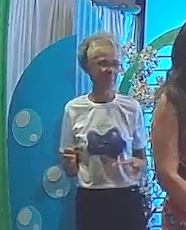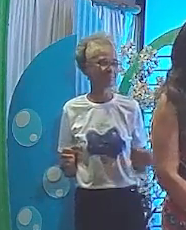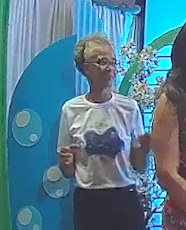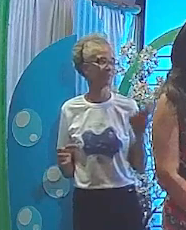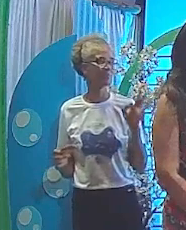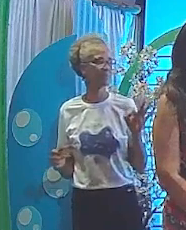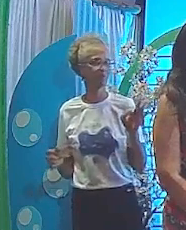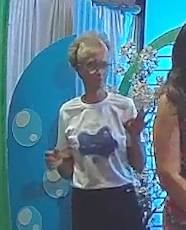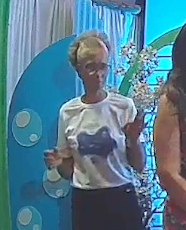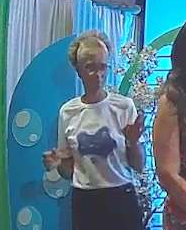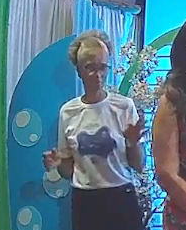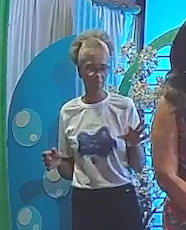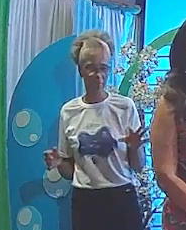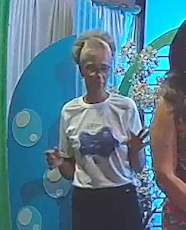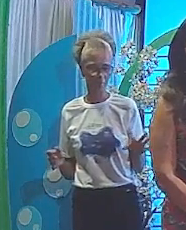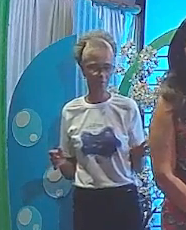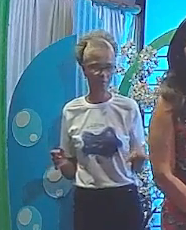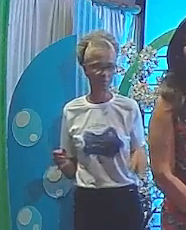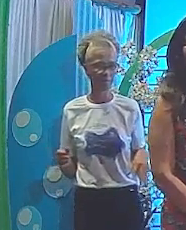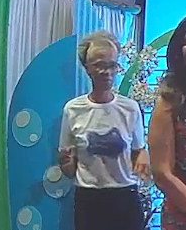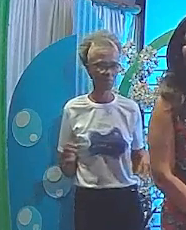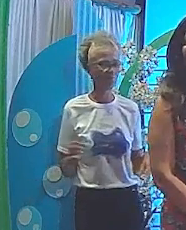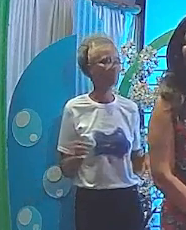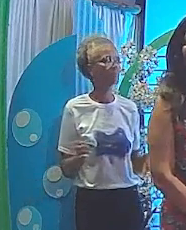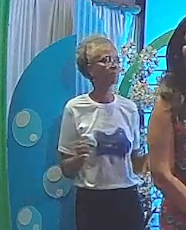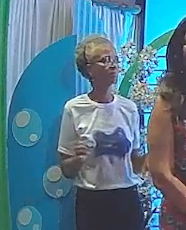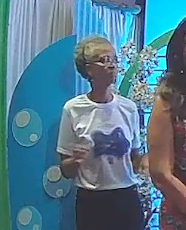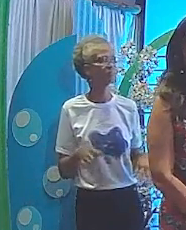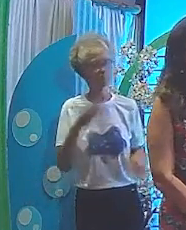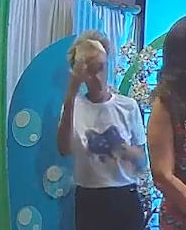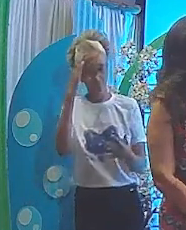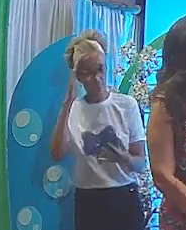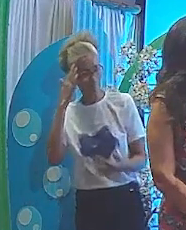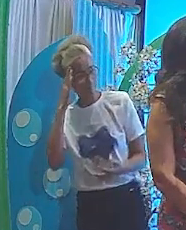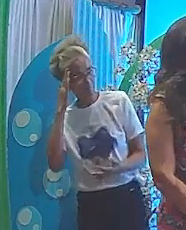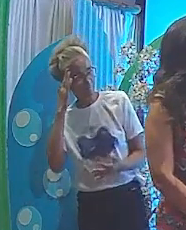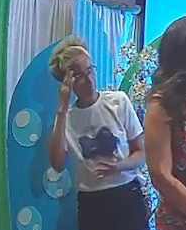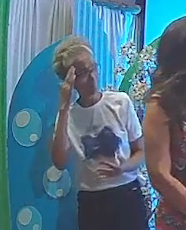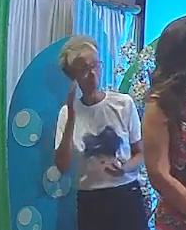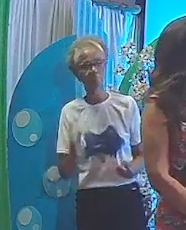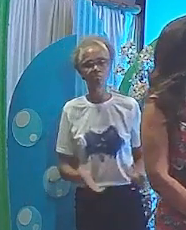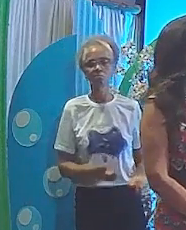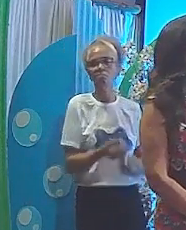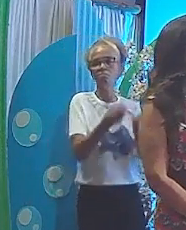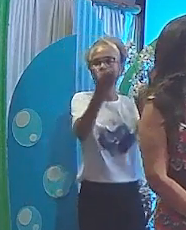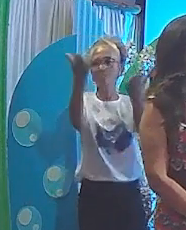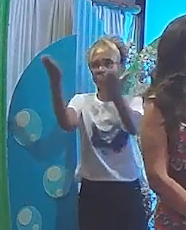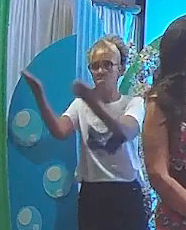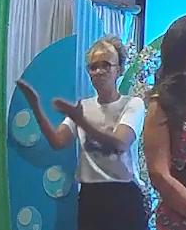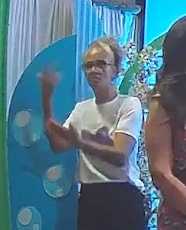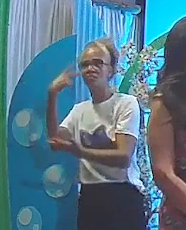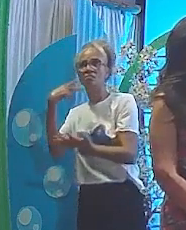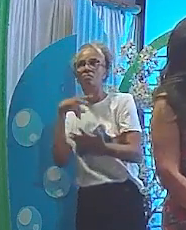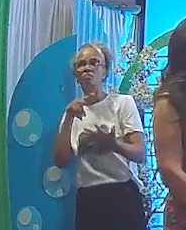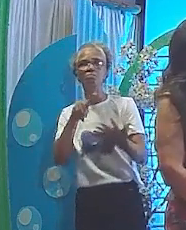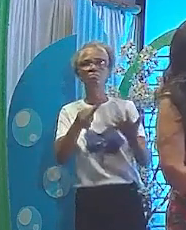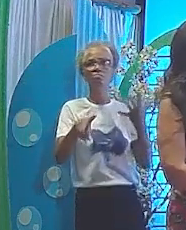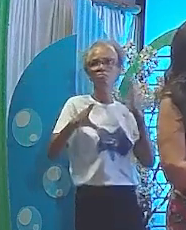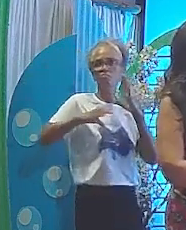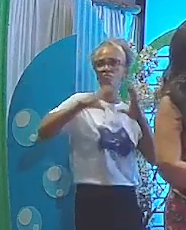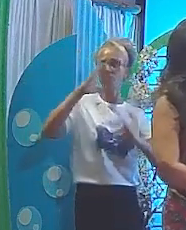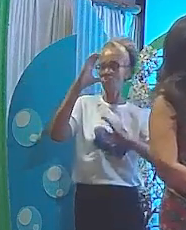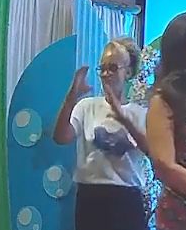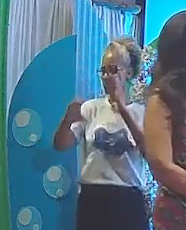fazer contação de histórias, já começou hoje. Então, entendendo que podemos mediar o livro de forma lúdica, através da música,